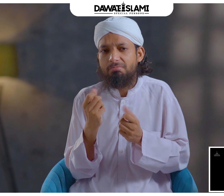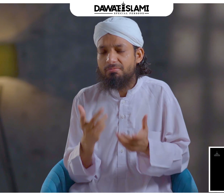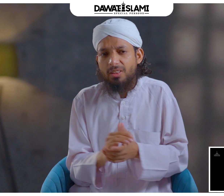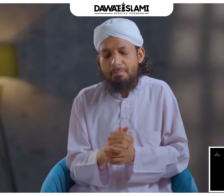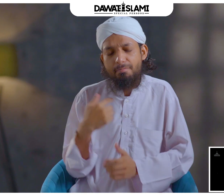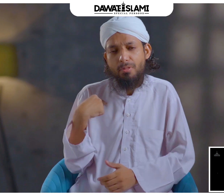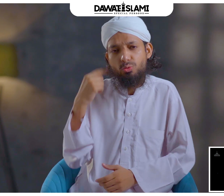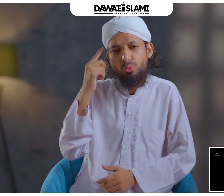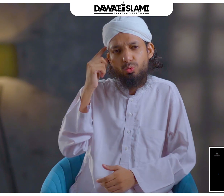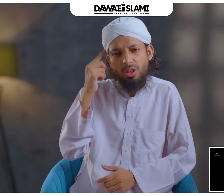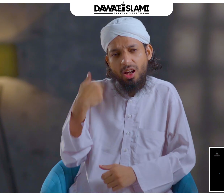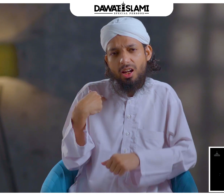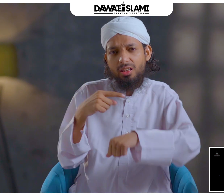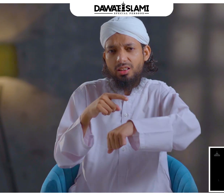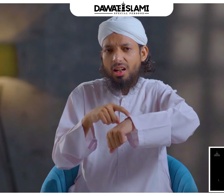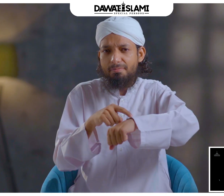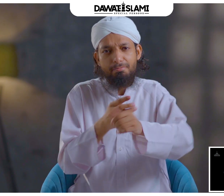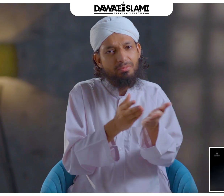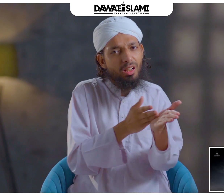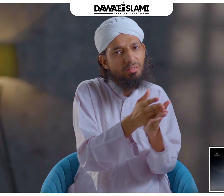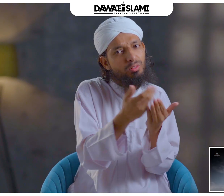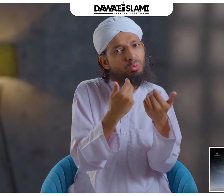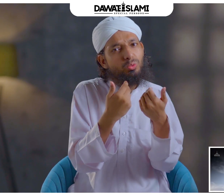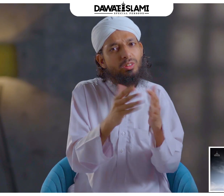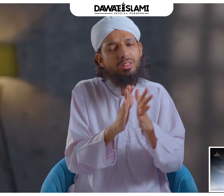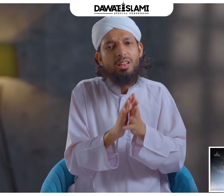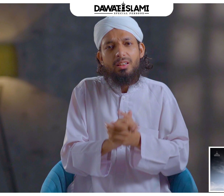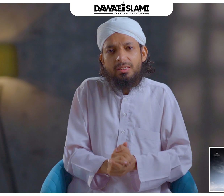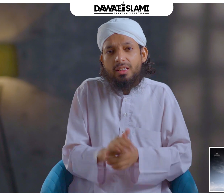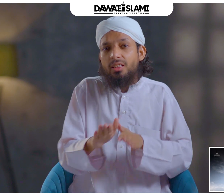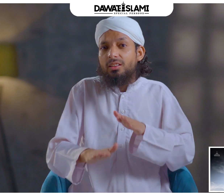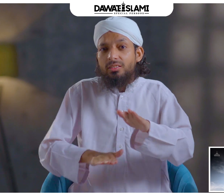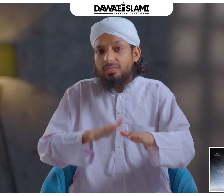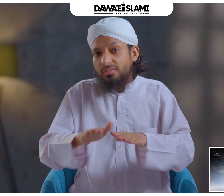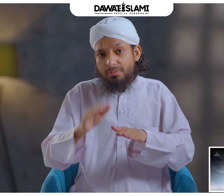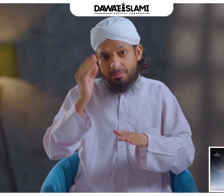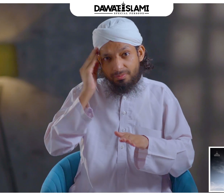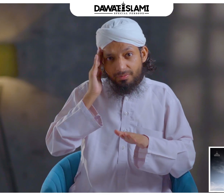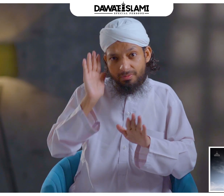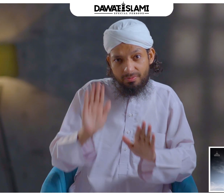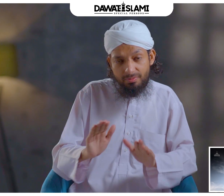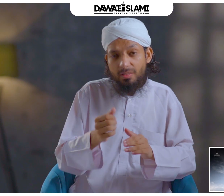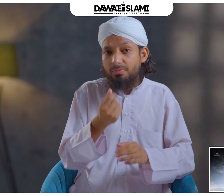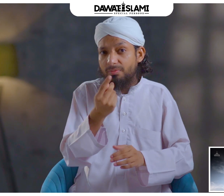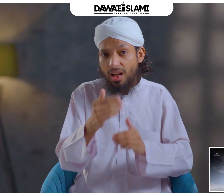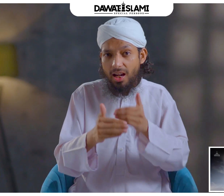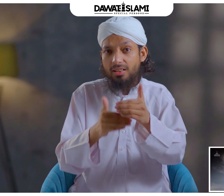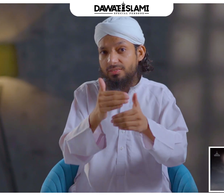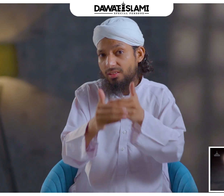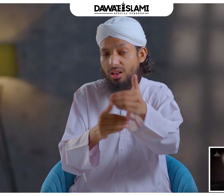ڈھونڈ رہا تھا۔ اس کے چہرے کی افسردگی اور نگاہوں کی یاس مجھ سے دیکھی نہ گئی۔ میں نے سوچا